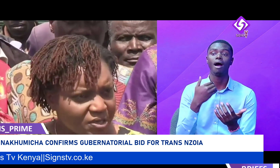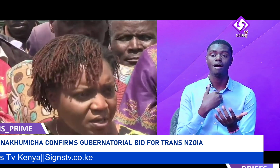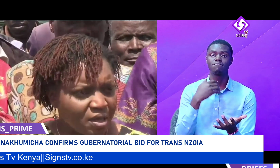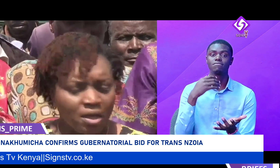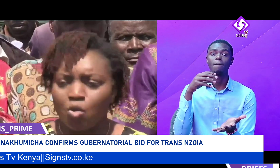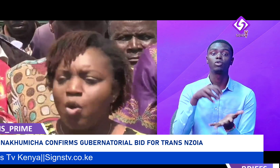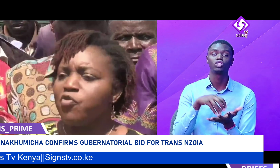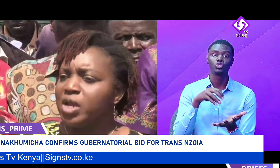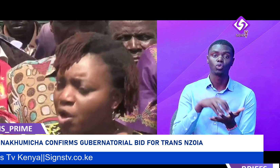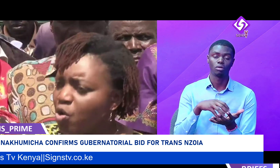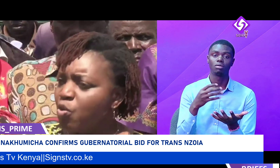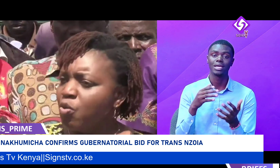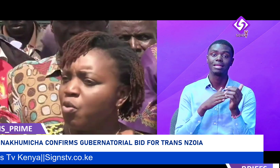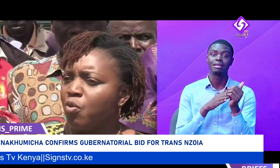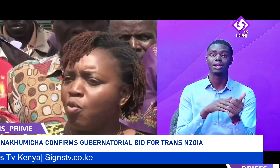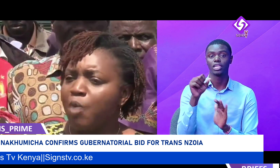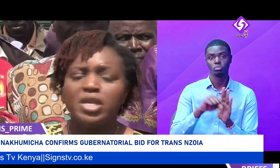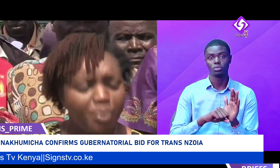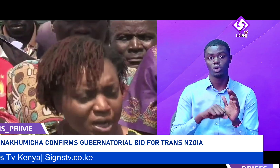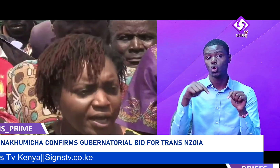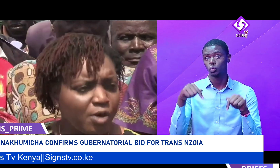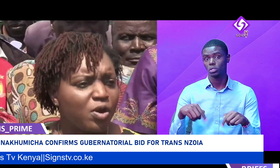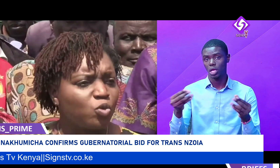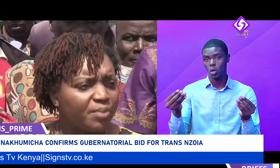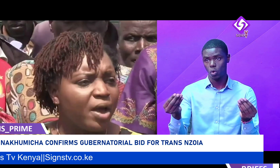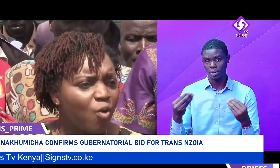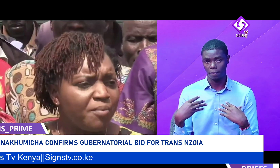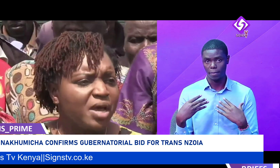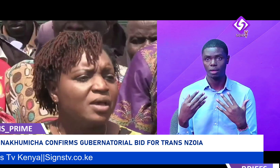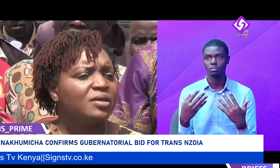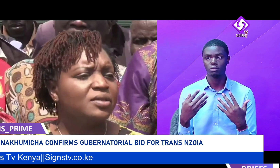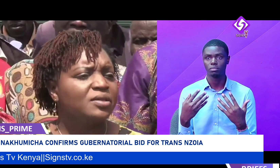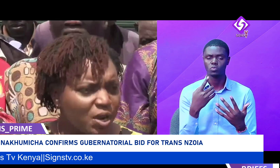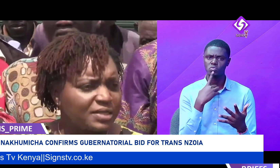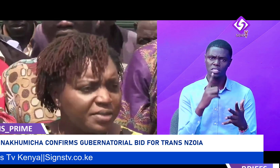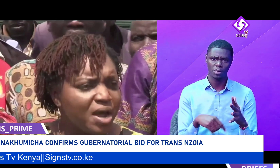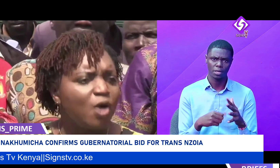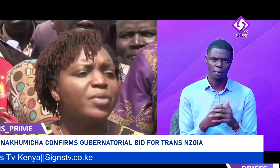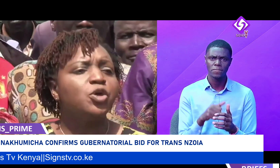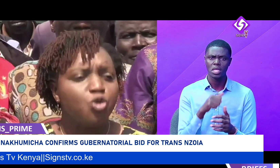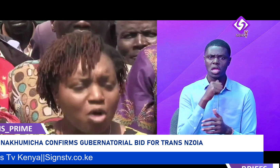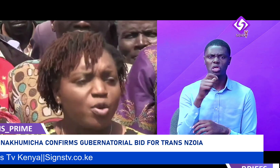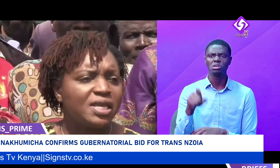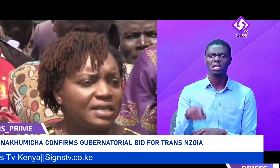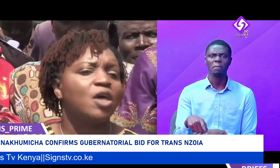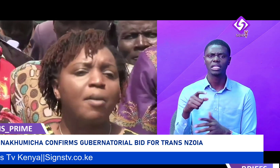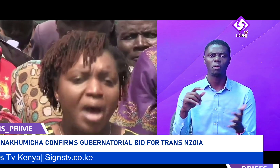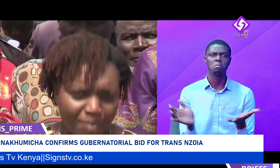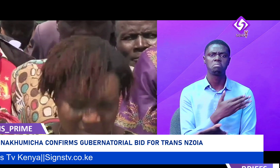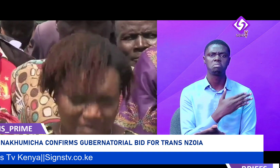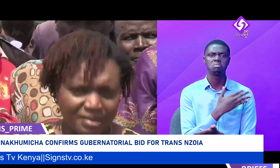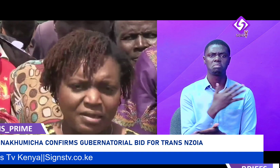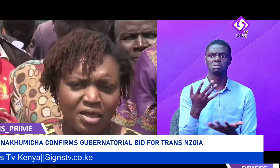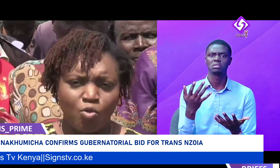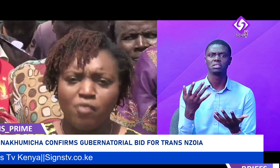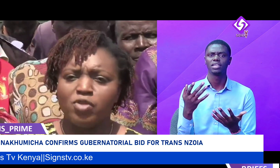uongozi. Kwa hivyo leo wamenipa mwelekeo na kusema ya kwamba sio lazima, na wameniondoa kwenye kiti cha